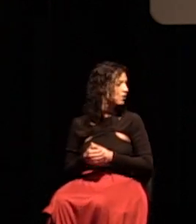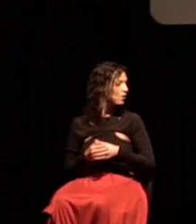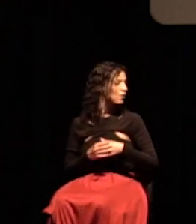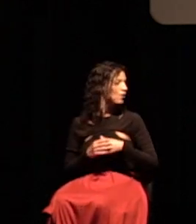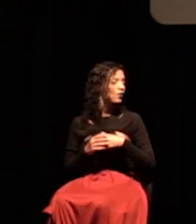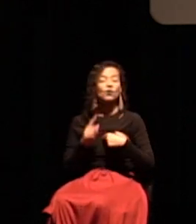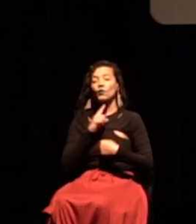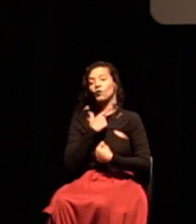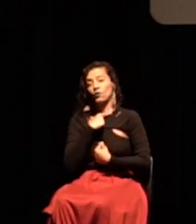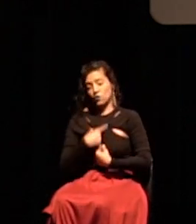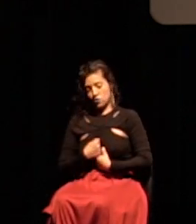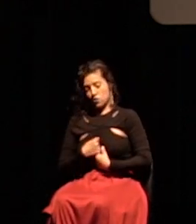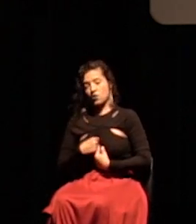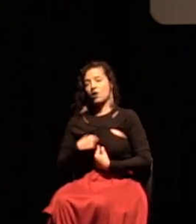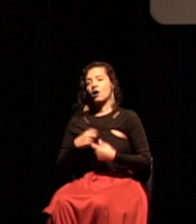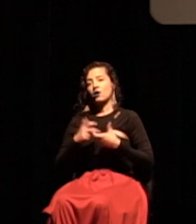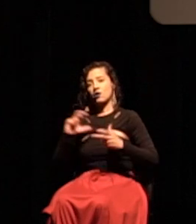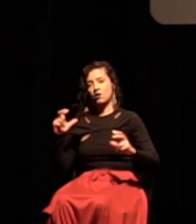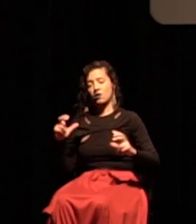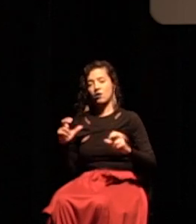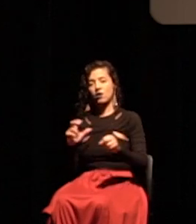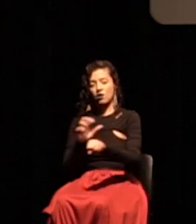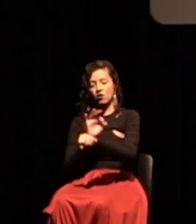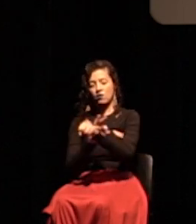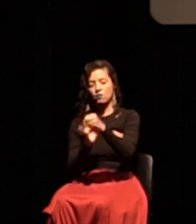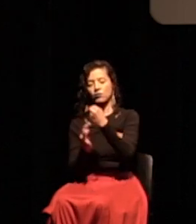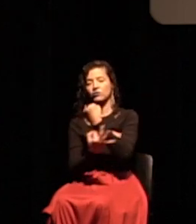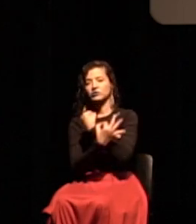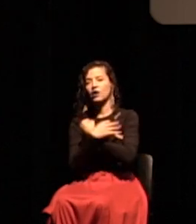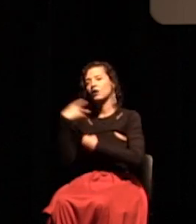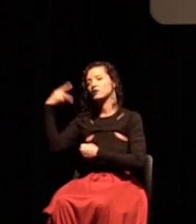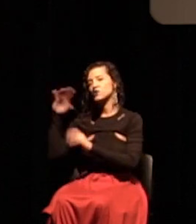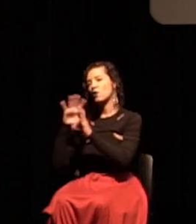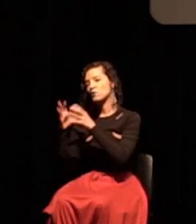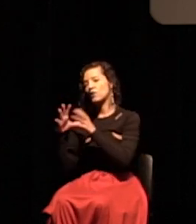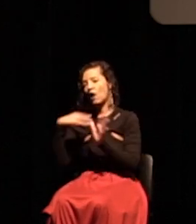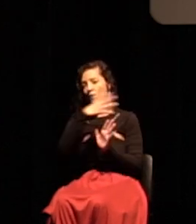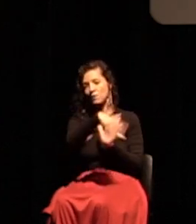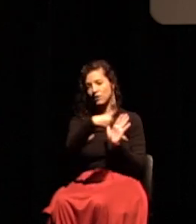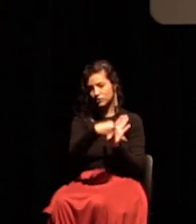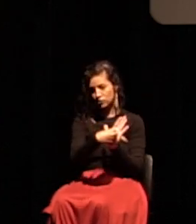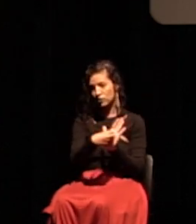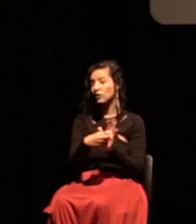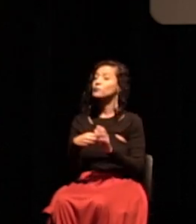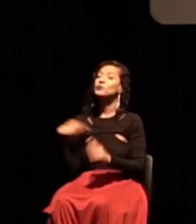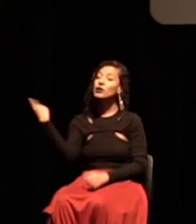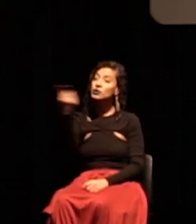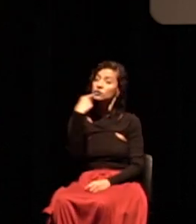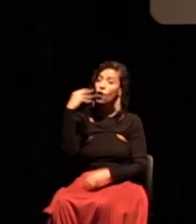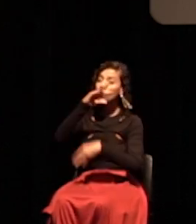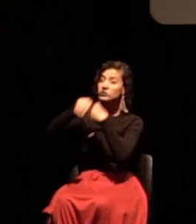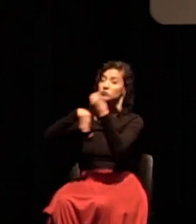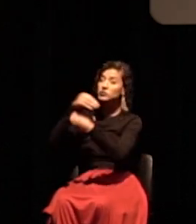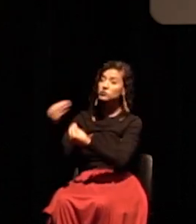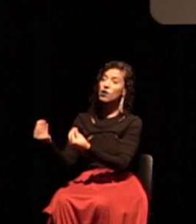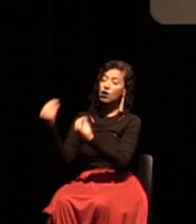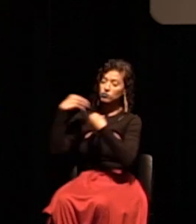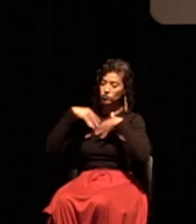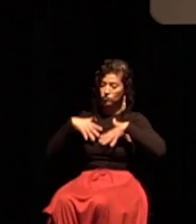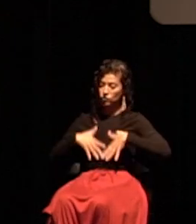e com uma pulseira que veio da comunidade amazônica. Somos uma mistura de tudo isto. E estamos